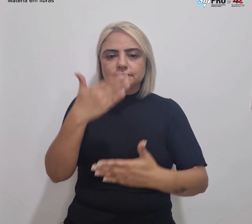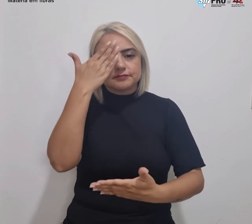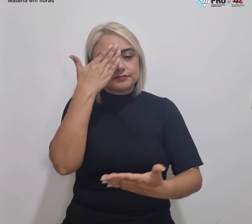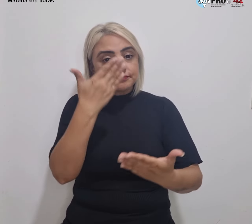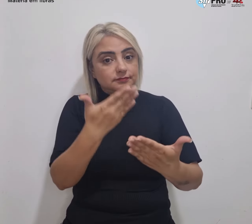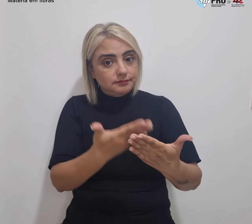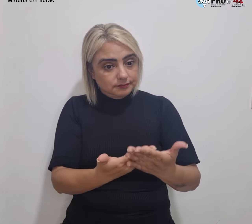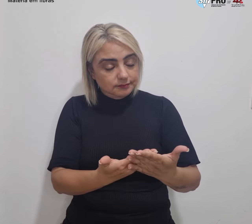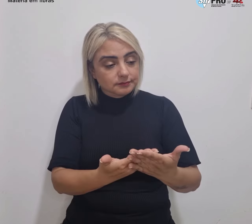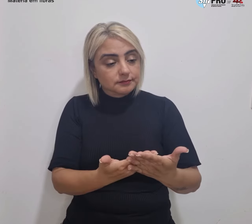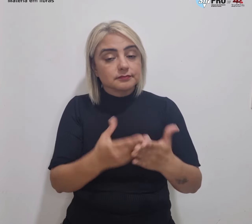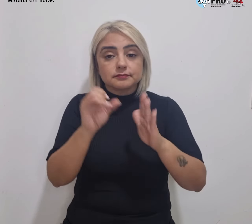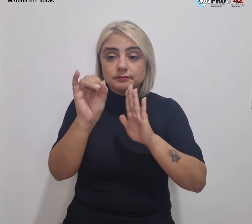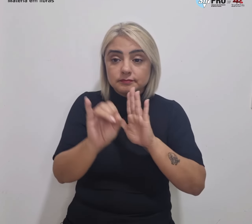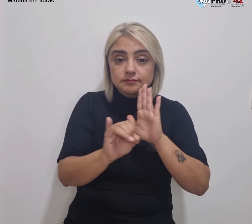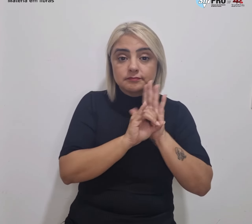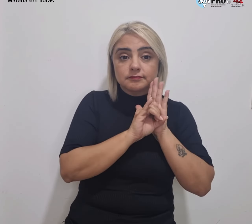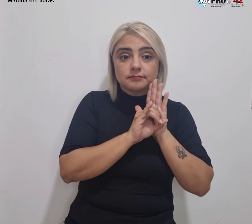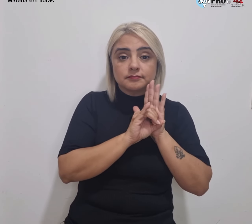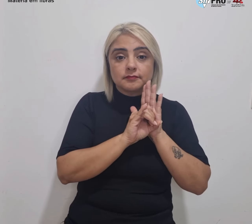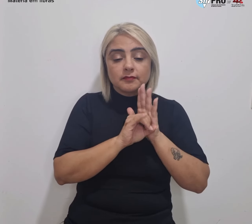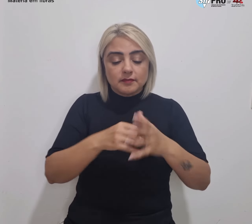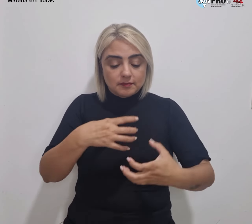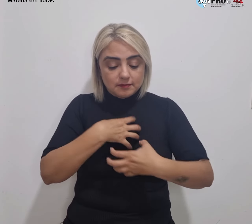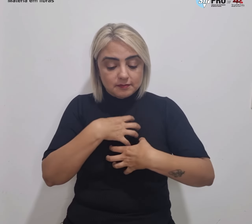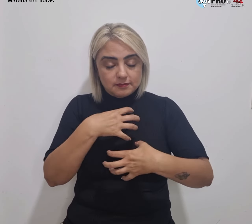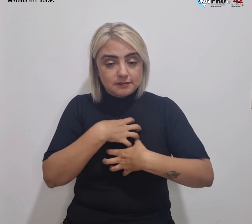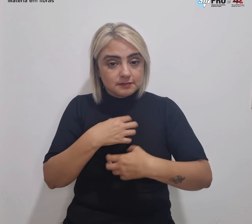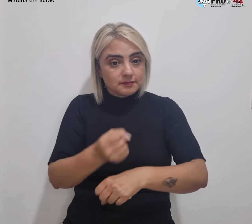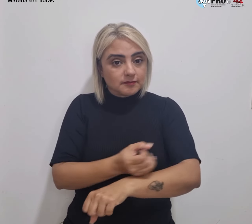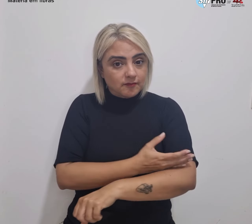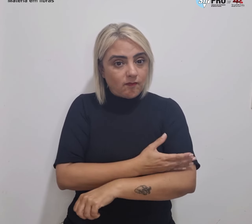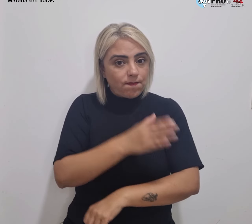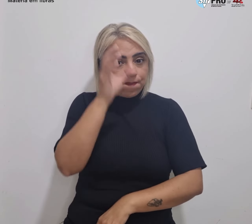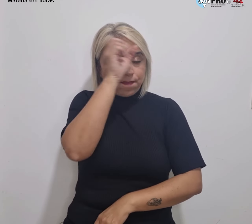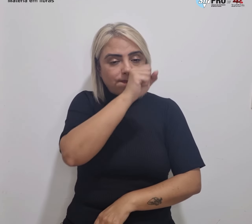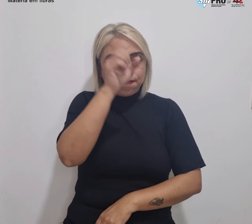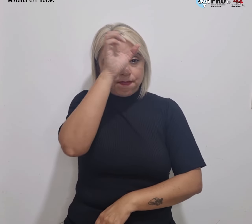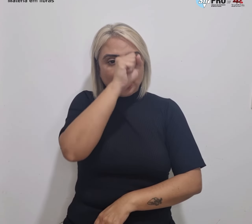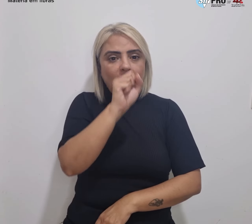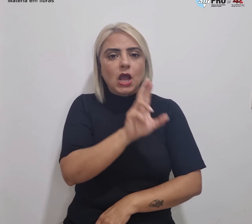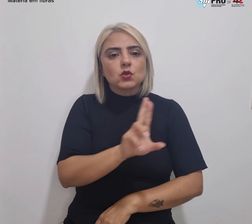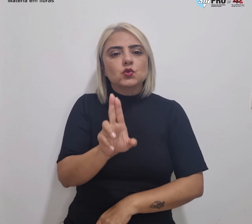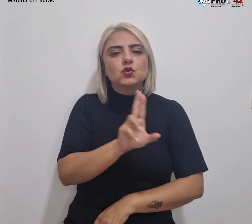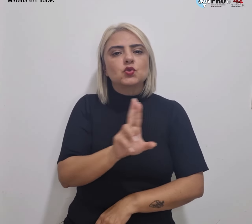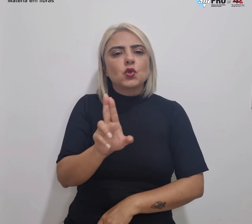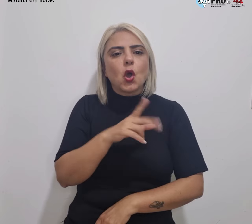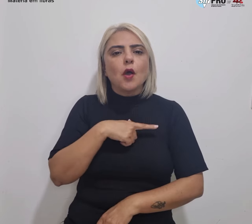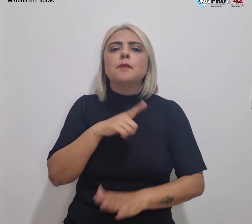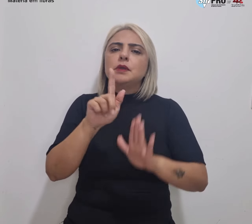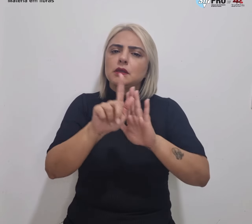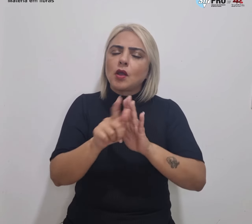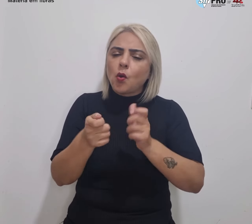e identificação de suas emoções aprendendo a nomeá-las e gerenciá-las com mais